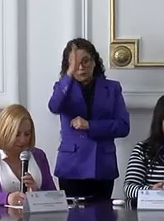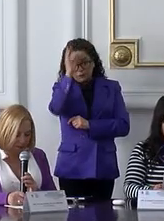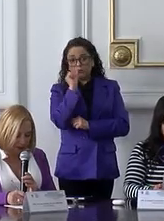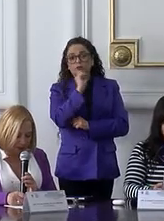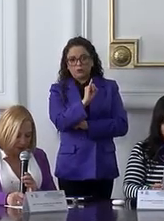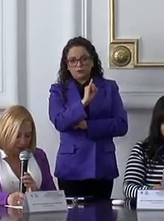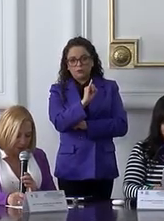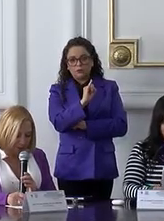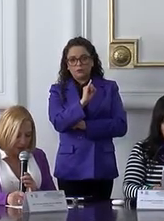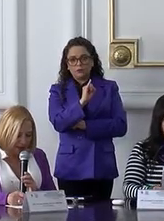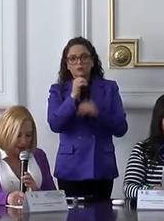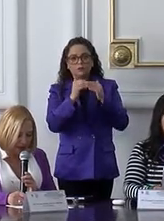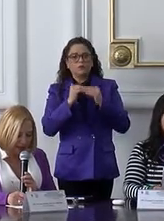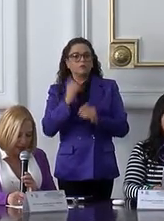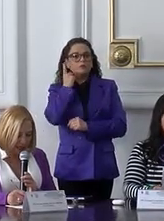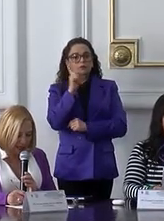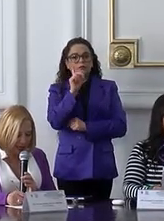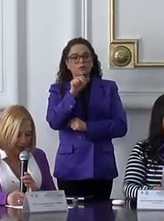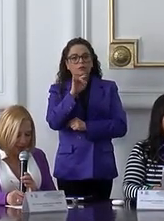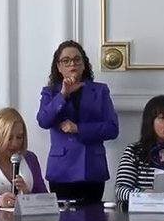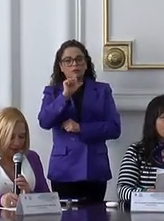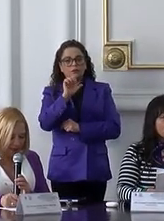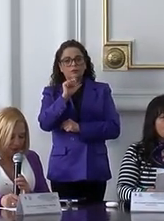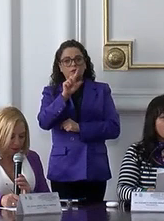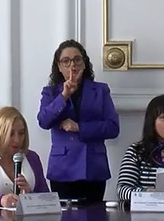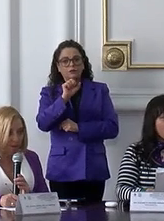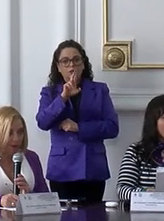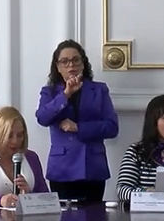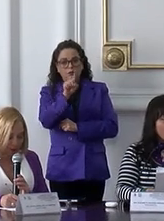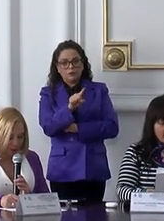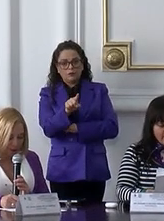favor. Diputada Daniela Gisela Álvarez Camacho.